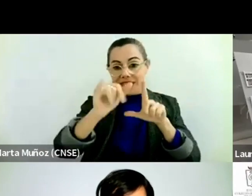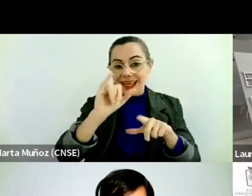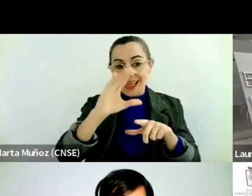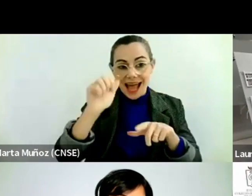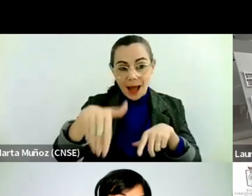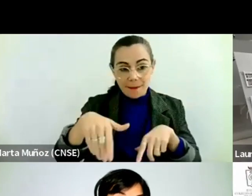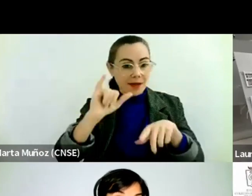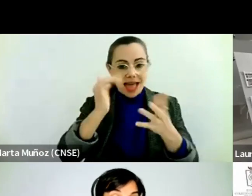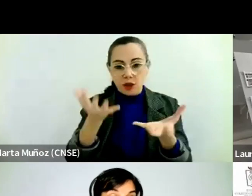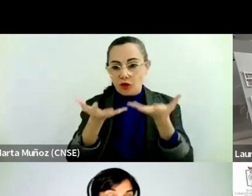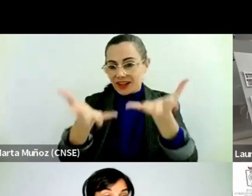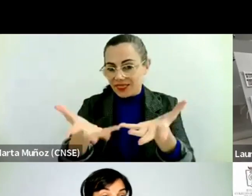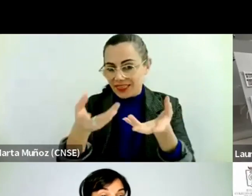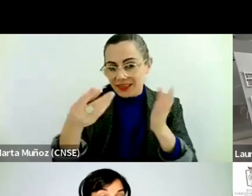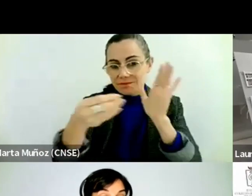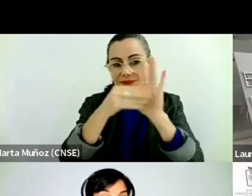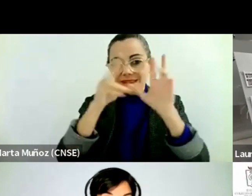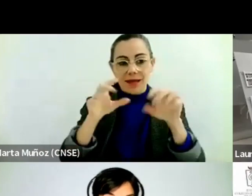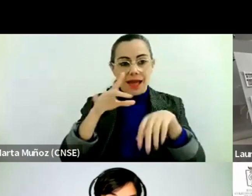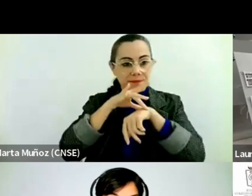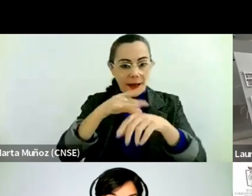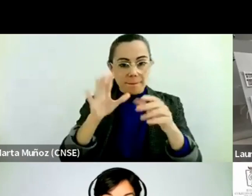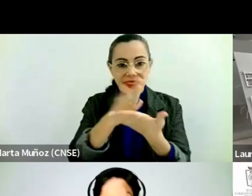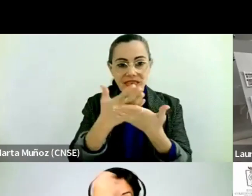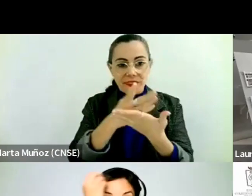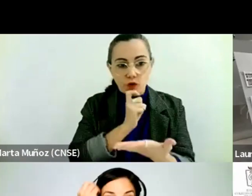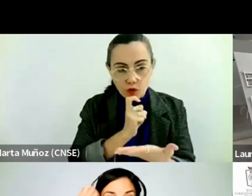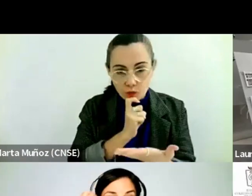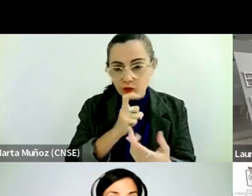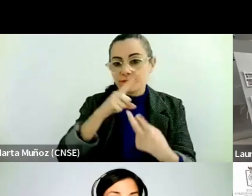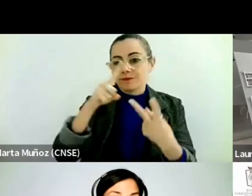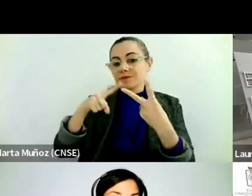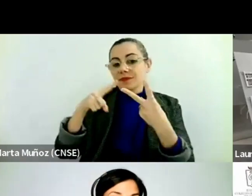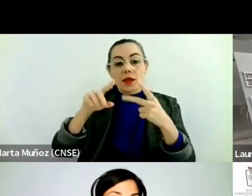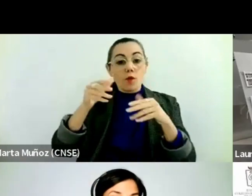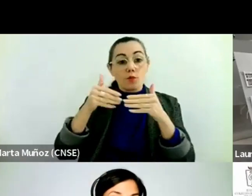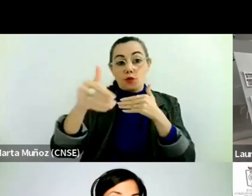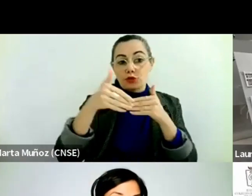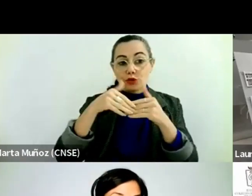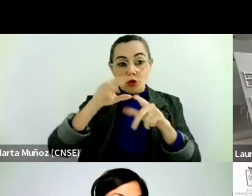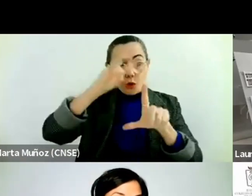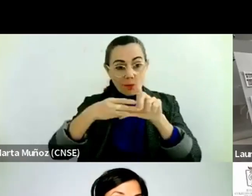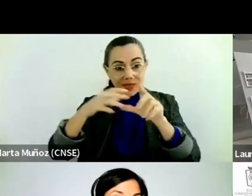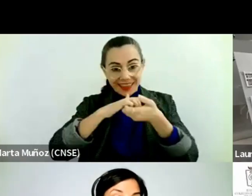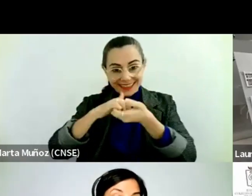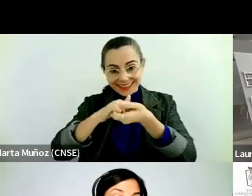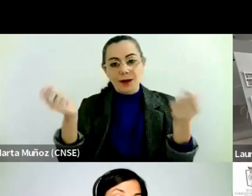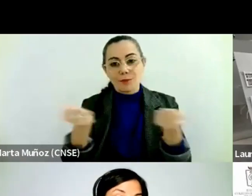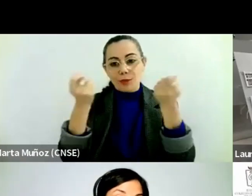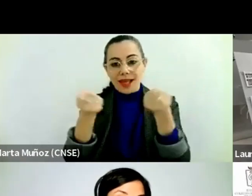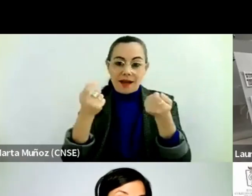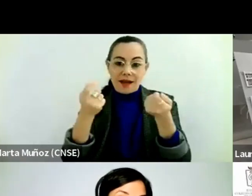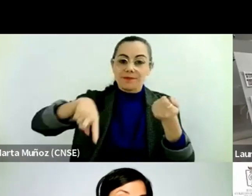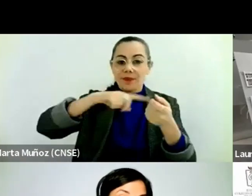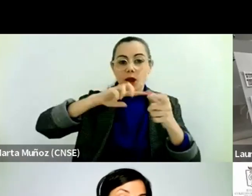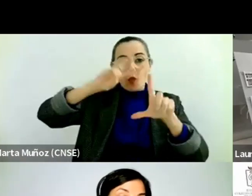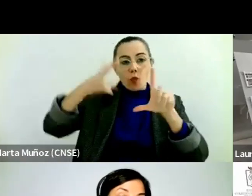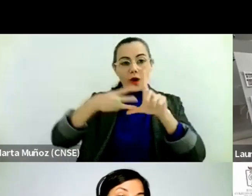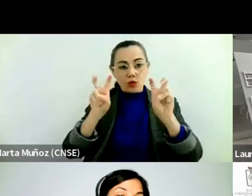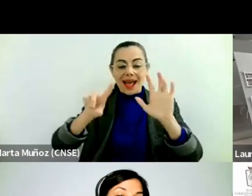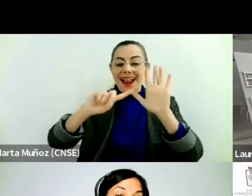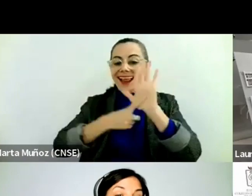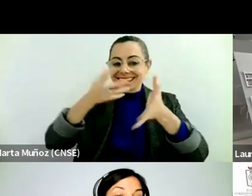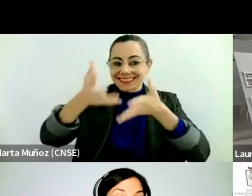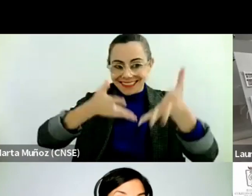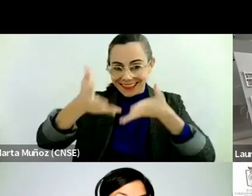Hemos acabado el turno de preguntas, sabéis que está a vuestra disposición tanto la guía de mediación como la página web de